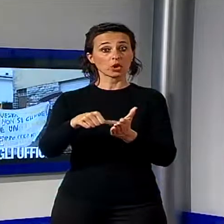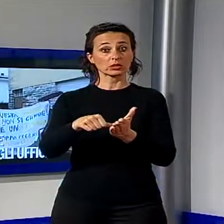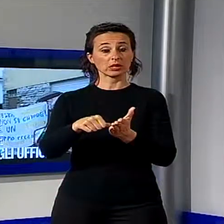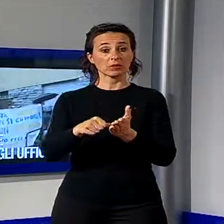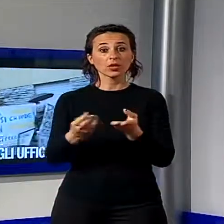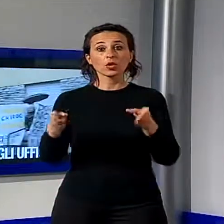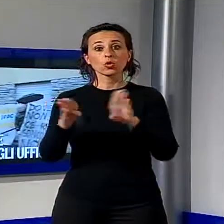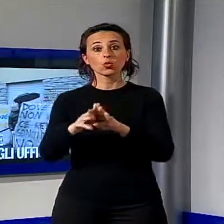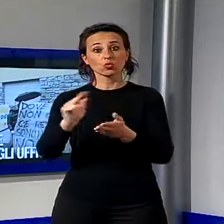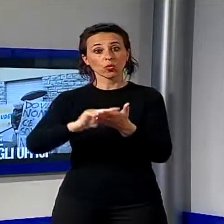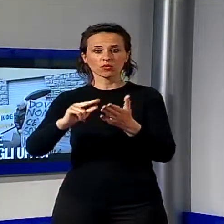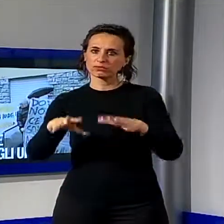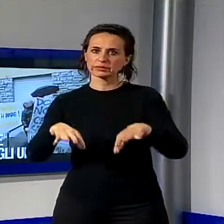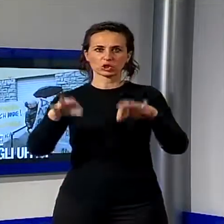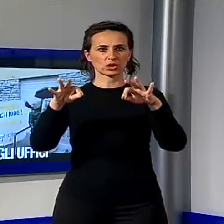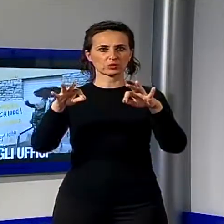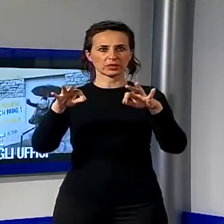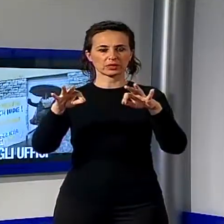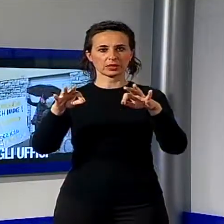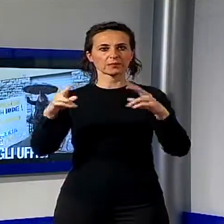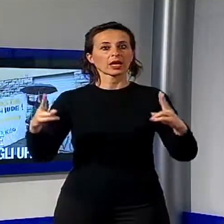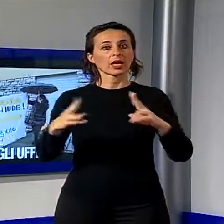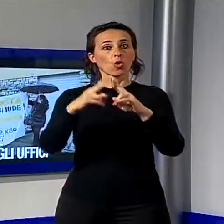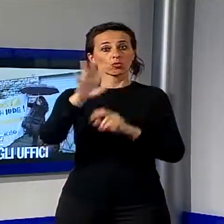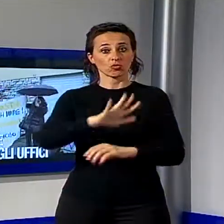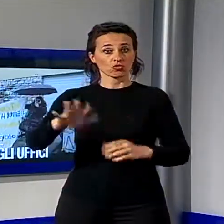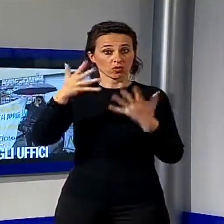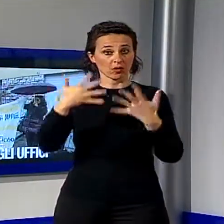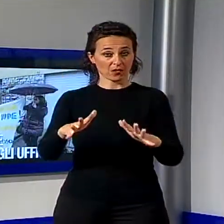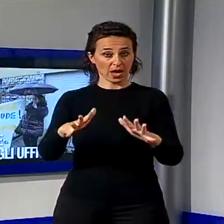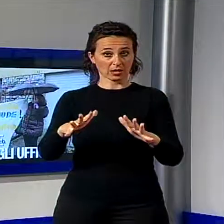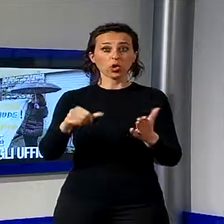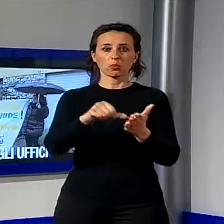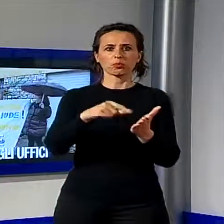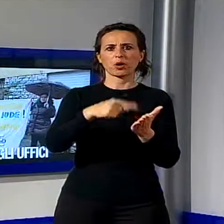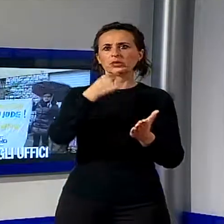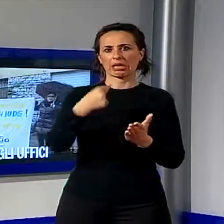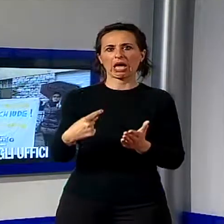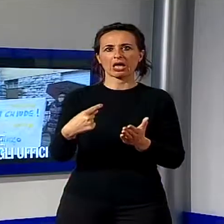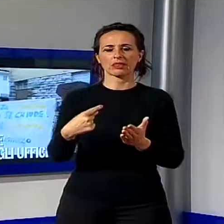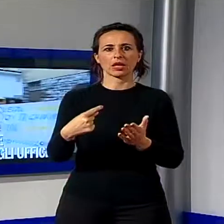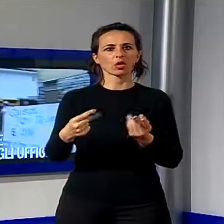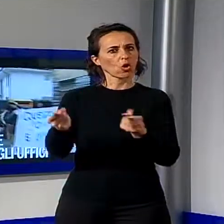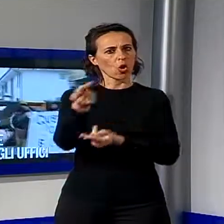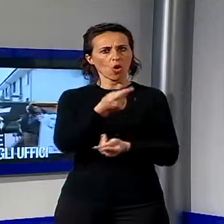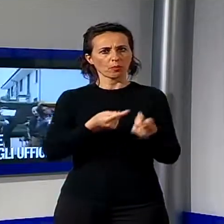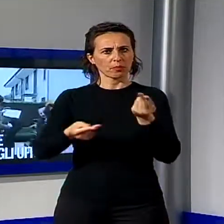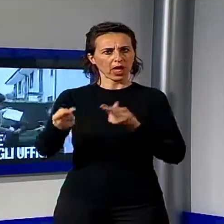uffici, al termine di un incontro in regione l'azienda ha annunciato la sospensione del piano di riorganizzazione che prevedeva lo smantellamento di